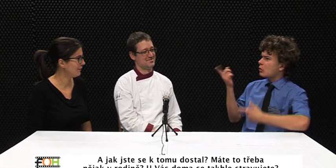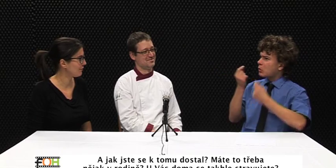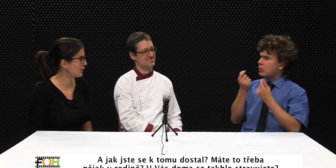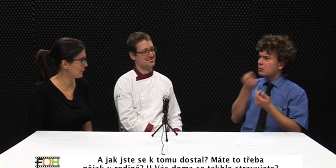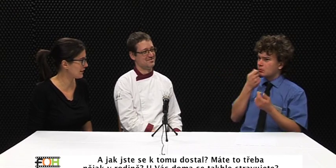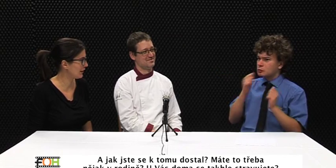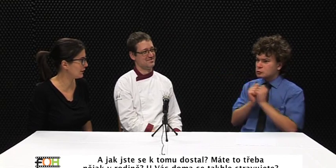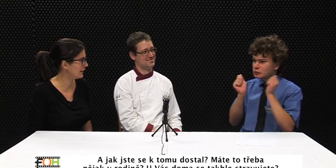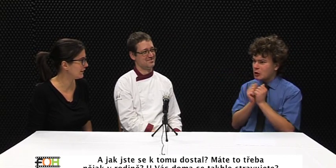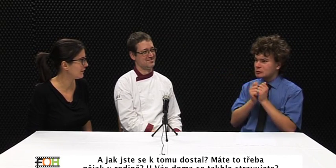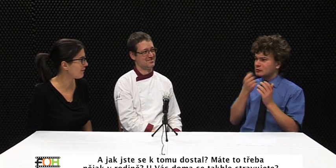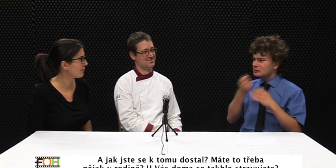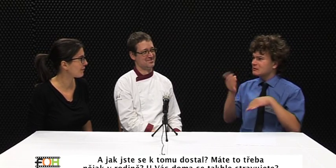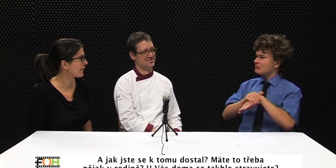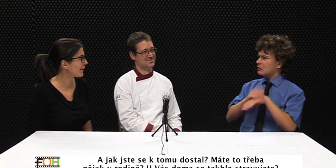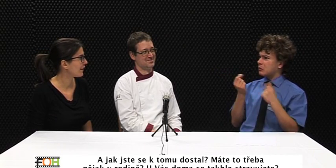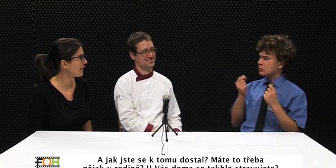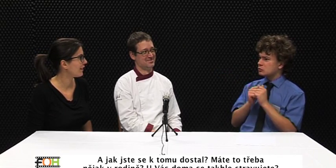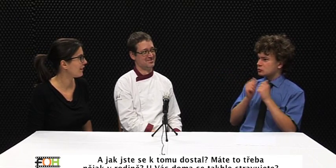Zajímavé. Dobře, děkuji.